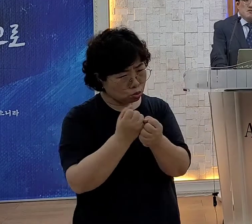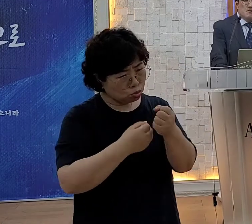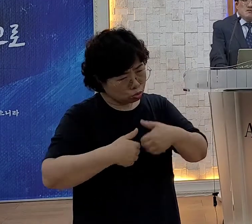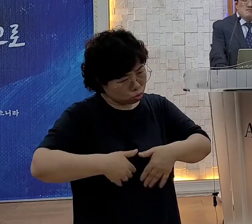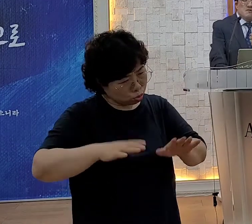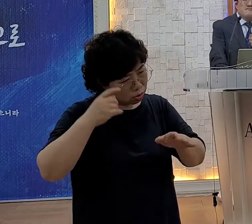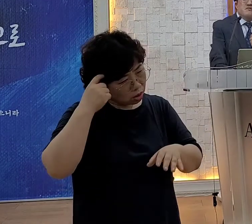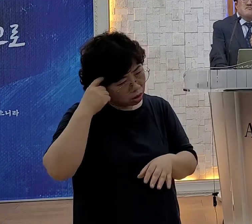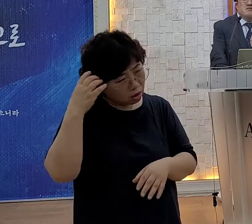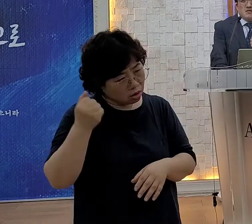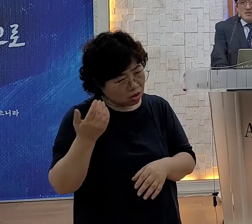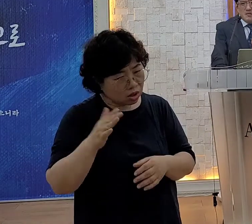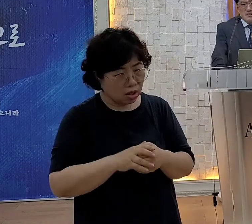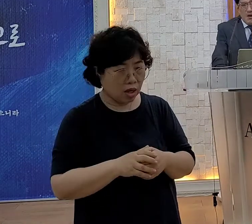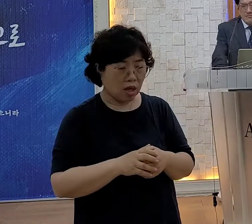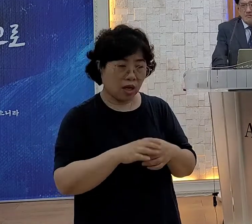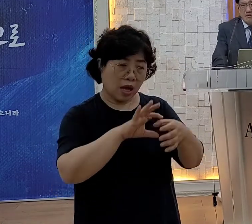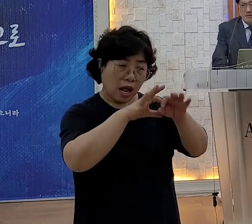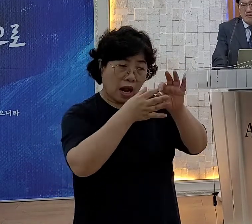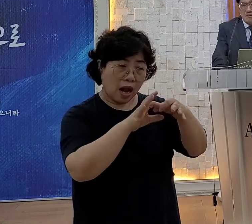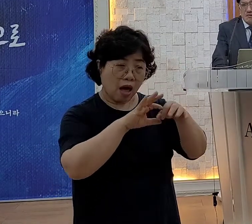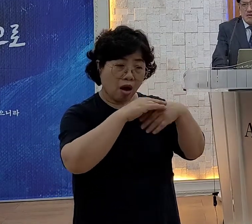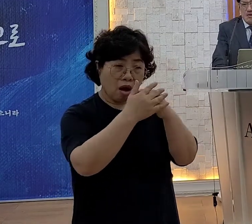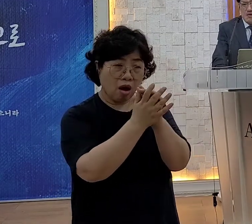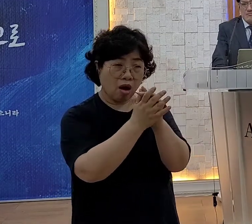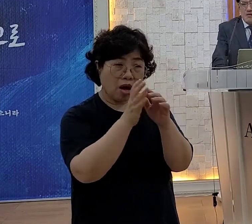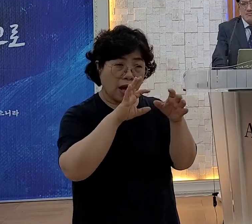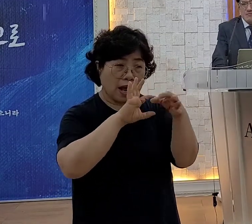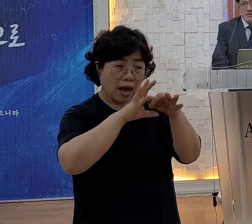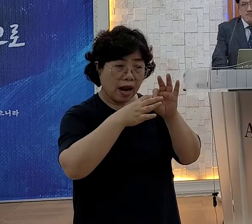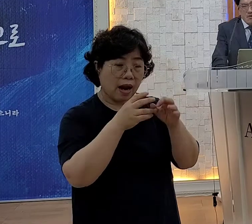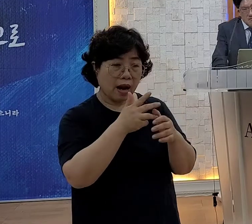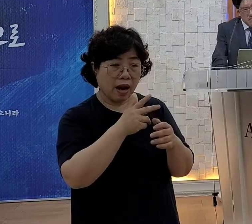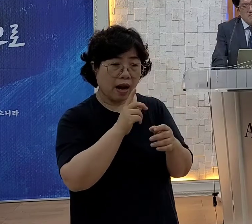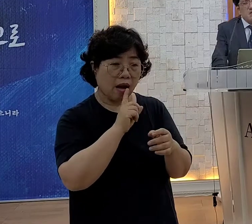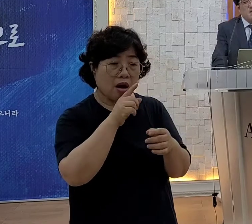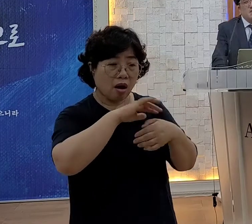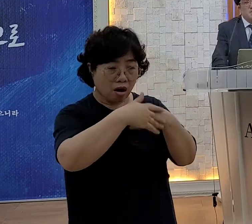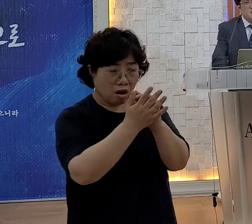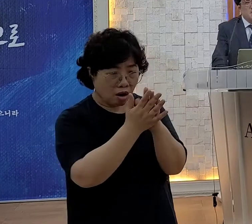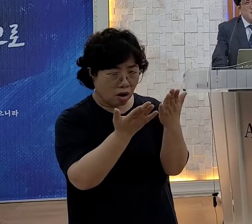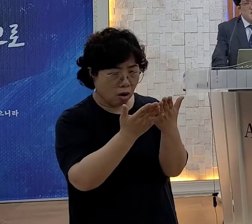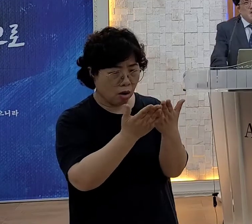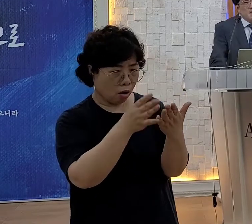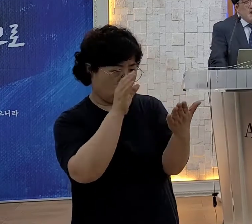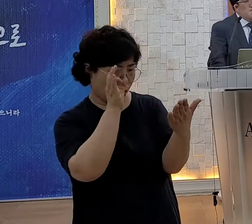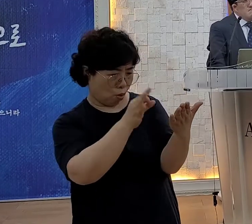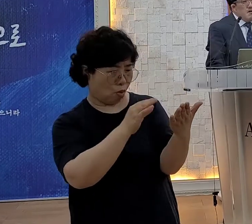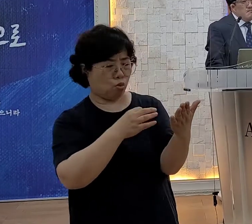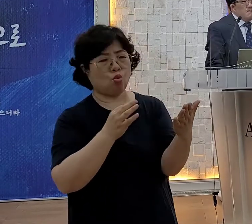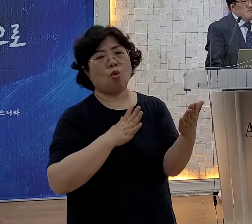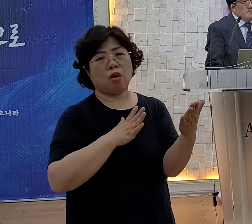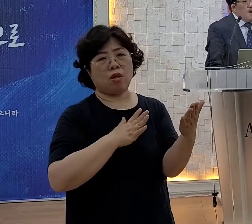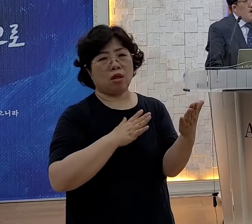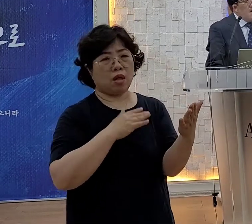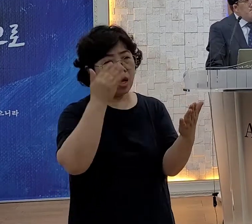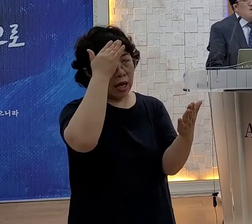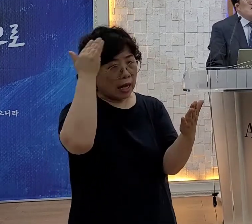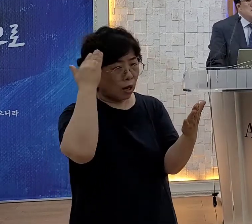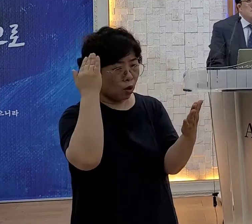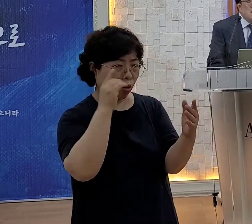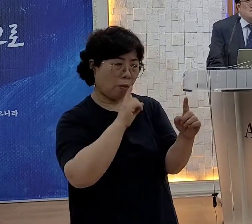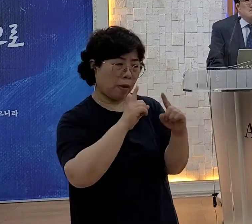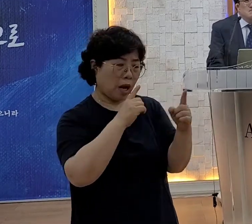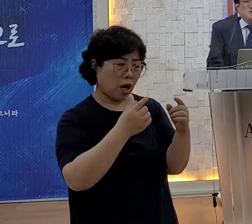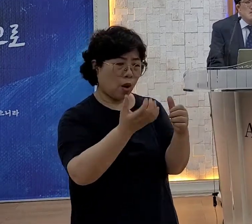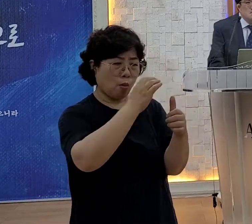23절에서 이 비밀들이 담겨져 있는, 제가 이 말씀을 원어로 보지 않았으면 그냥 이 한국말로는 다